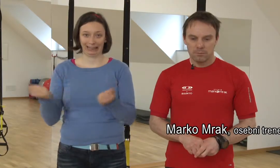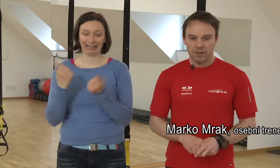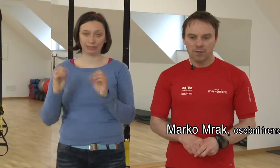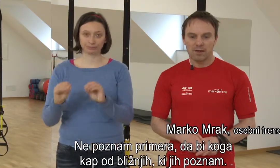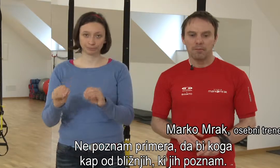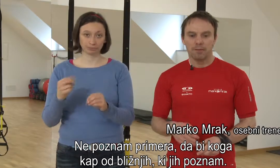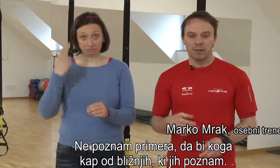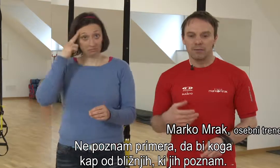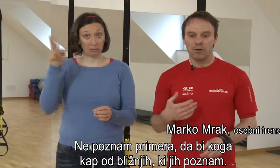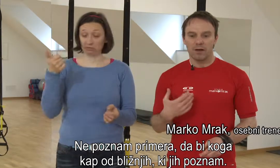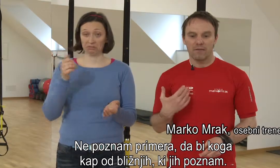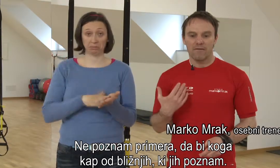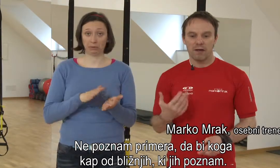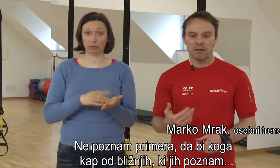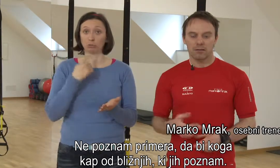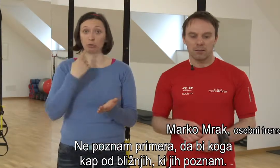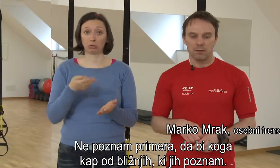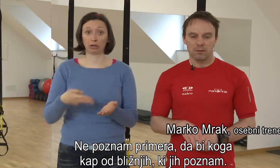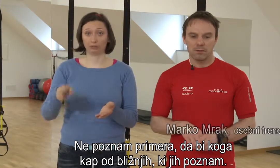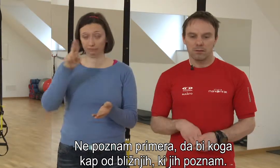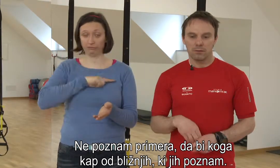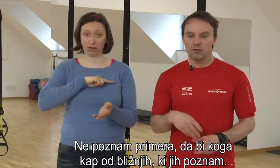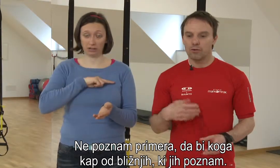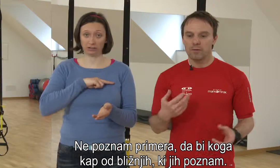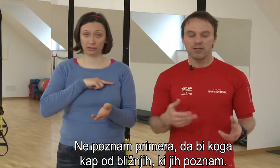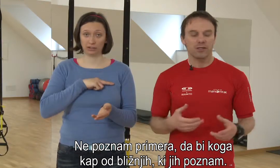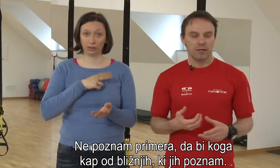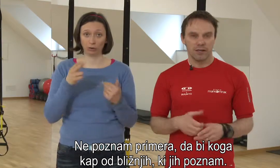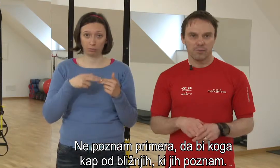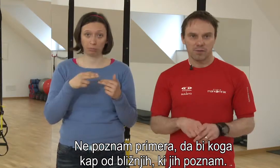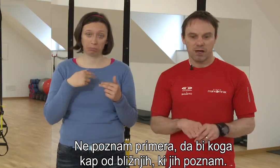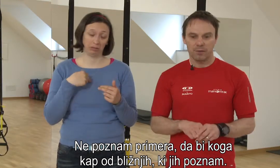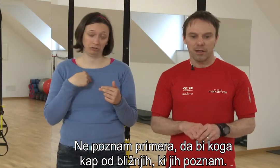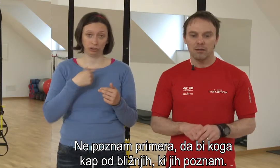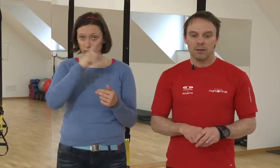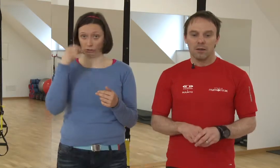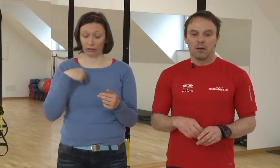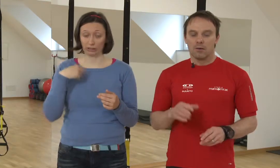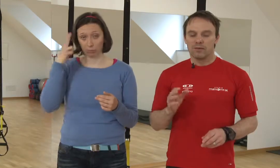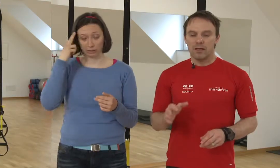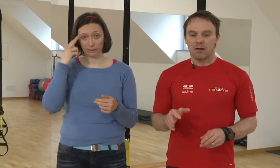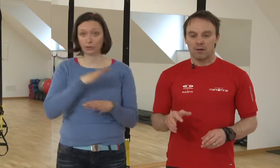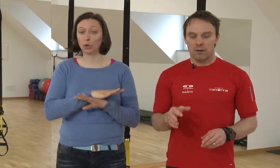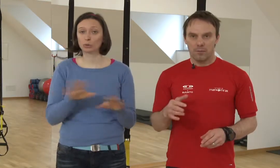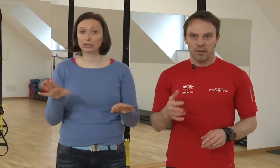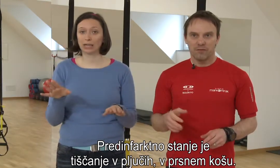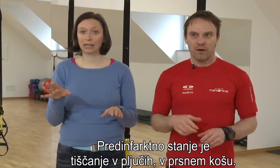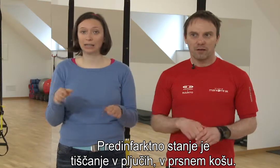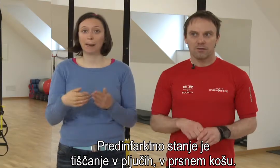Ne poznam primera, da bi koga infarkt, tako od bližnjih, ki jih jaz poznam, ne. Vsekakor, predinfarktno